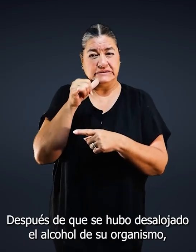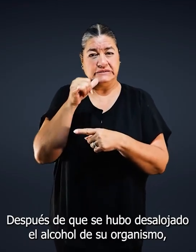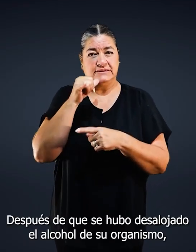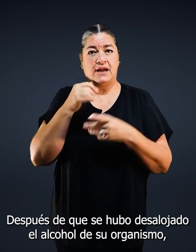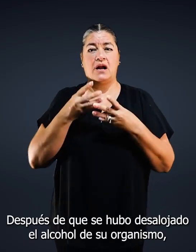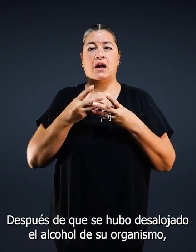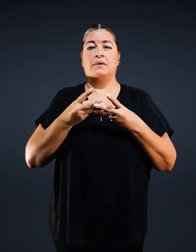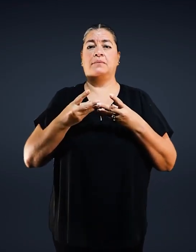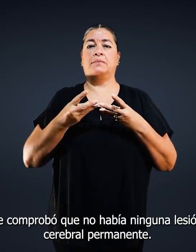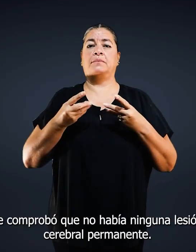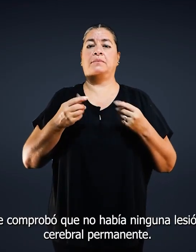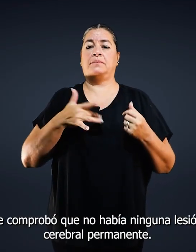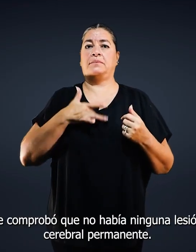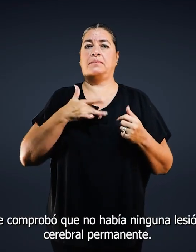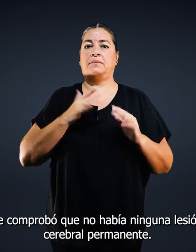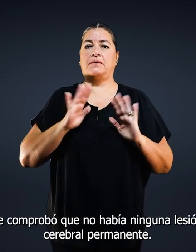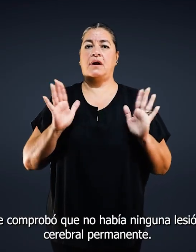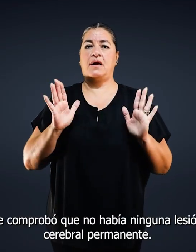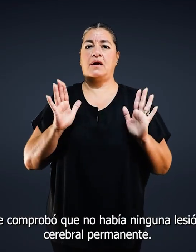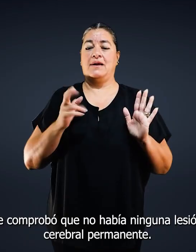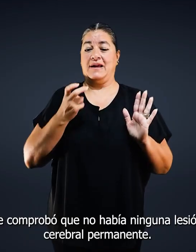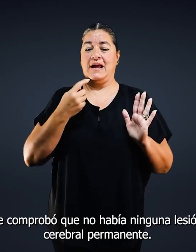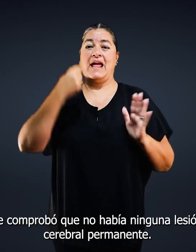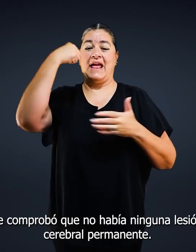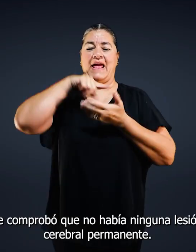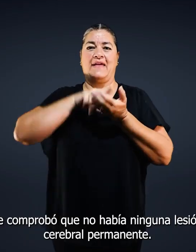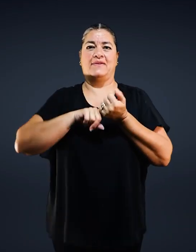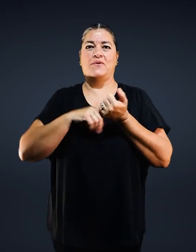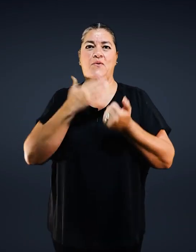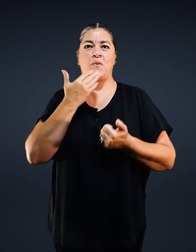de su organismo, se comprobó que no había ninguna lesión cerebral permanente.